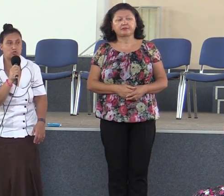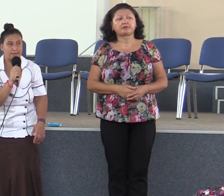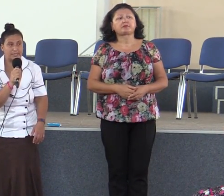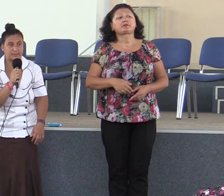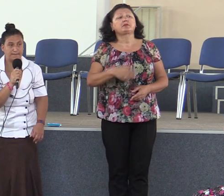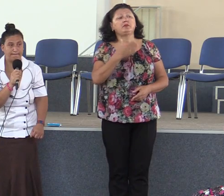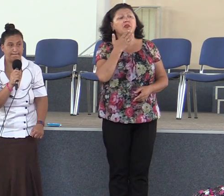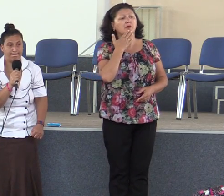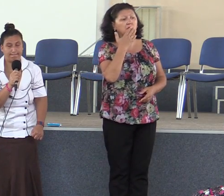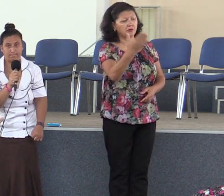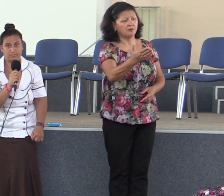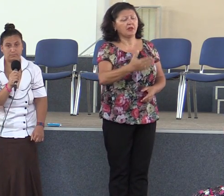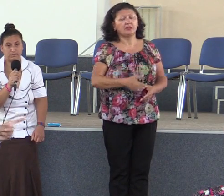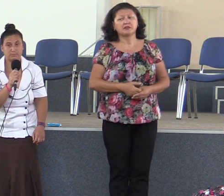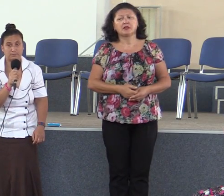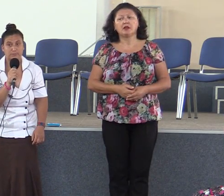Vă mulțumesc